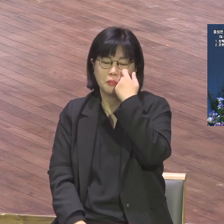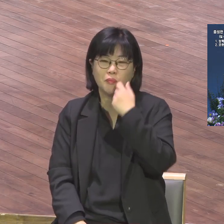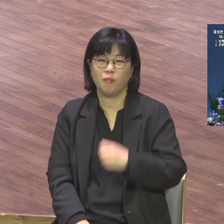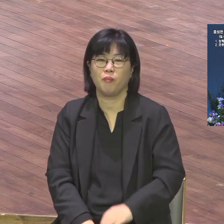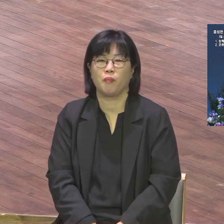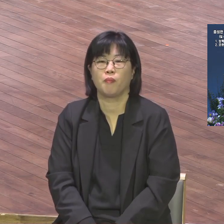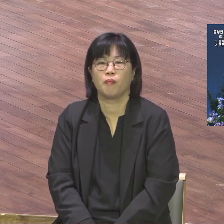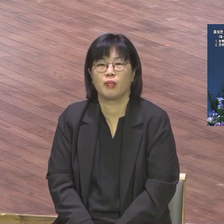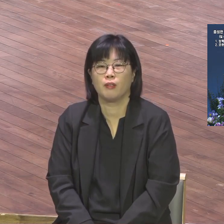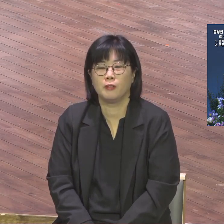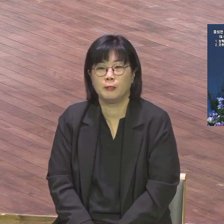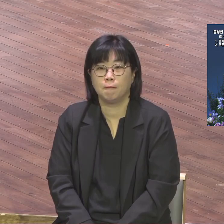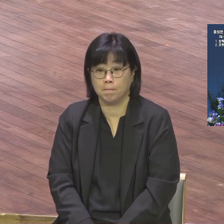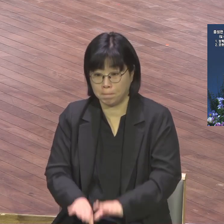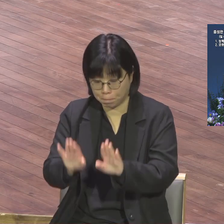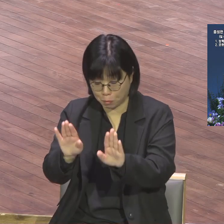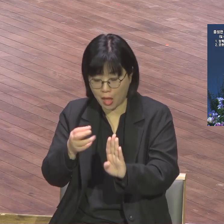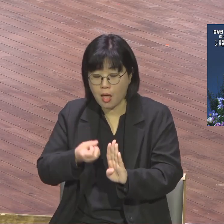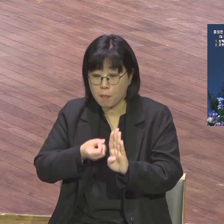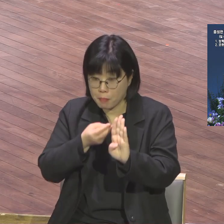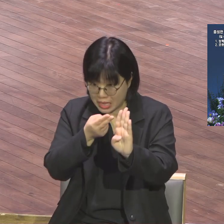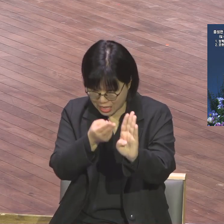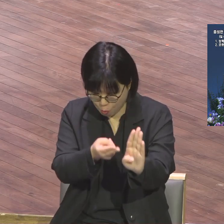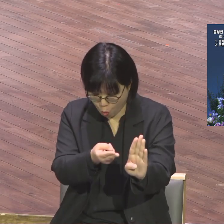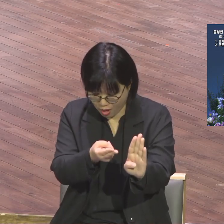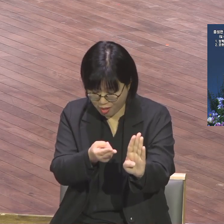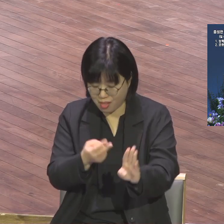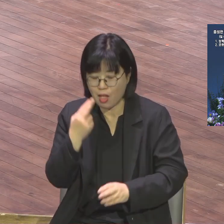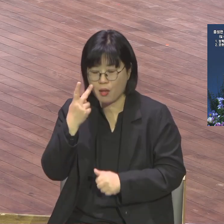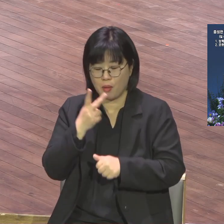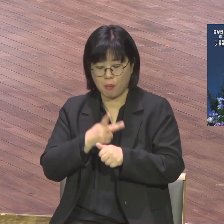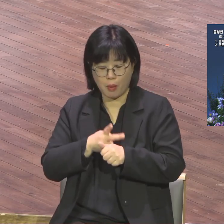하나님께 드린 향기로운 제물이며